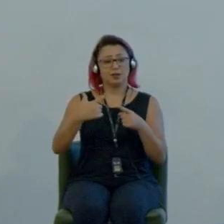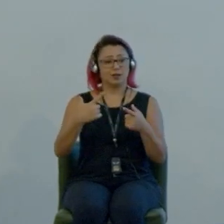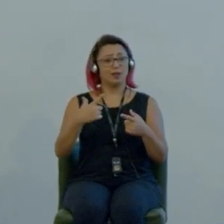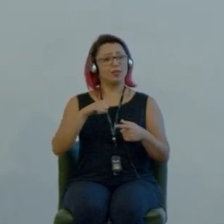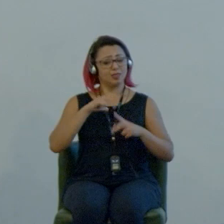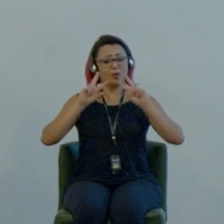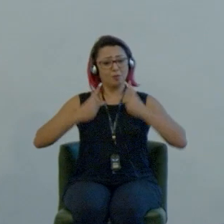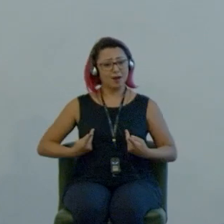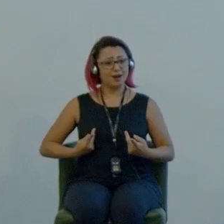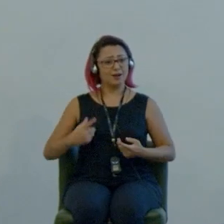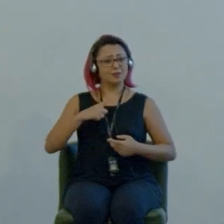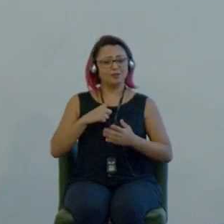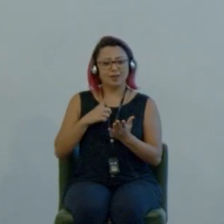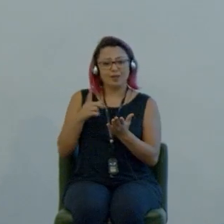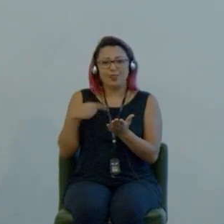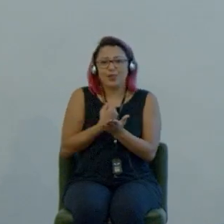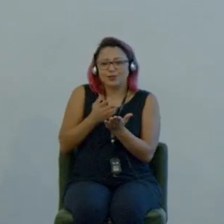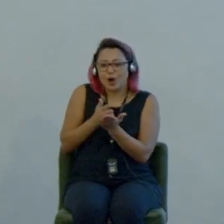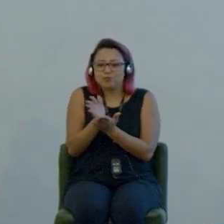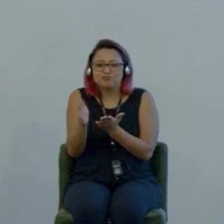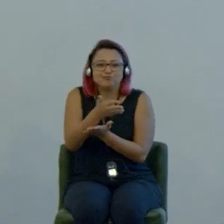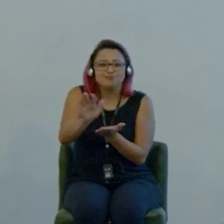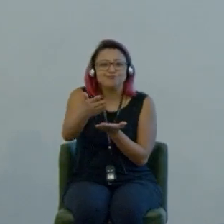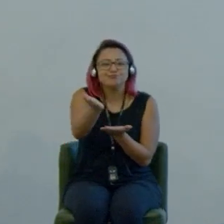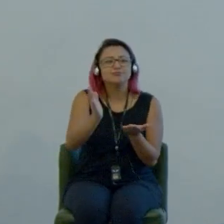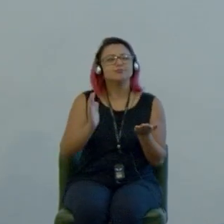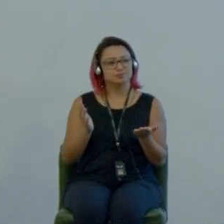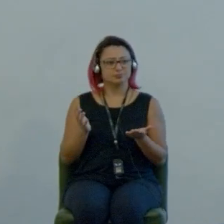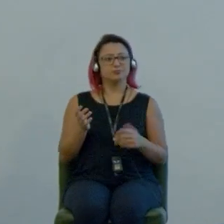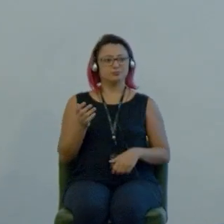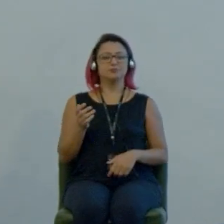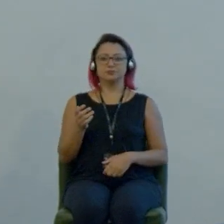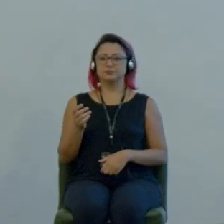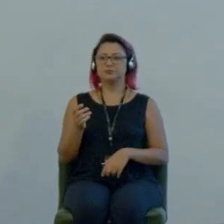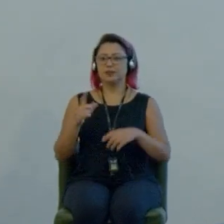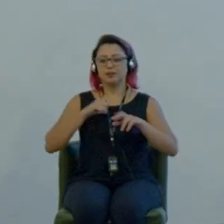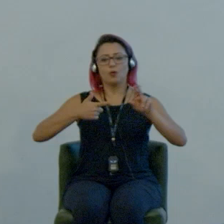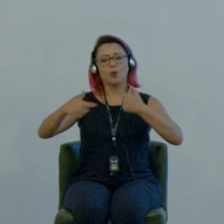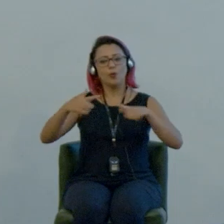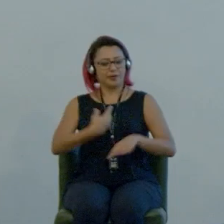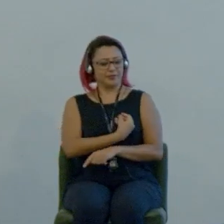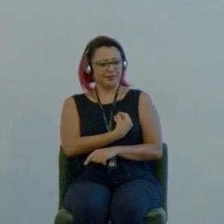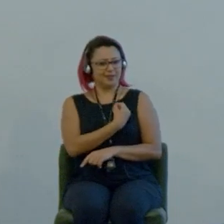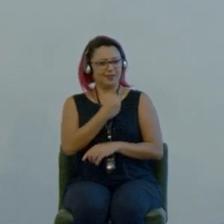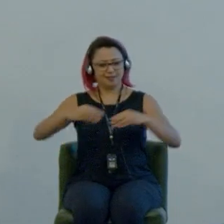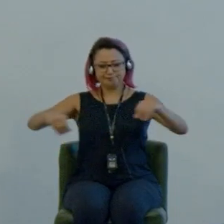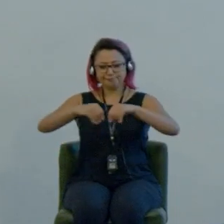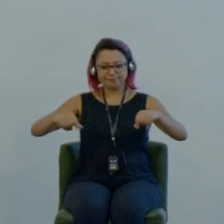routes, elles sont éventuellement géologiques, elles peuvent montrer des tas d'informations, elles peuvent être